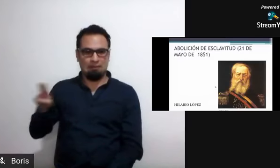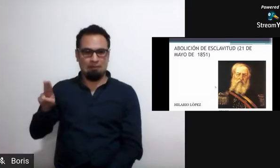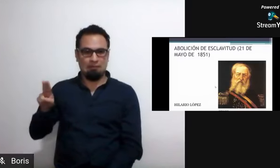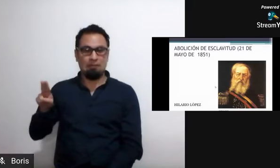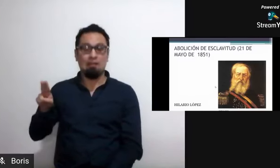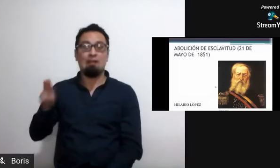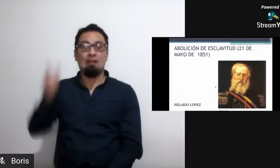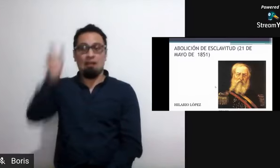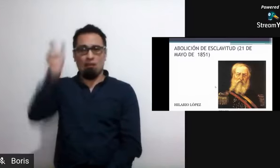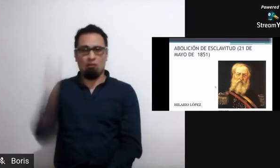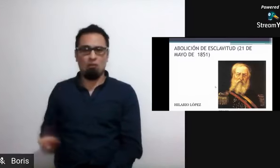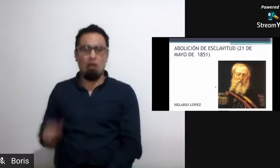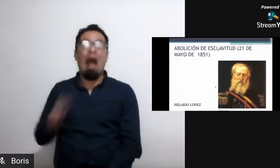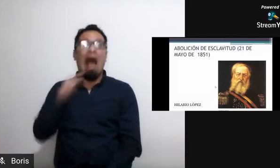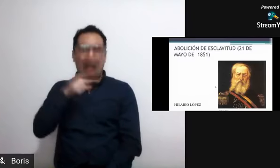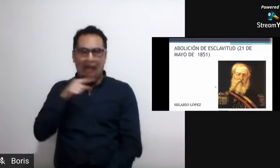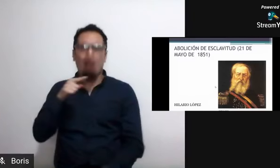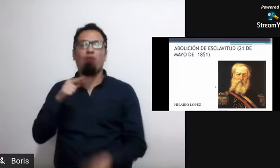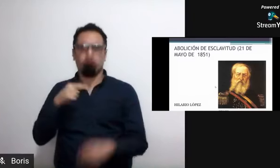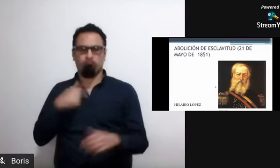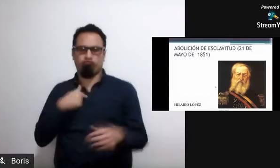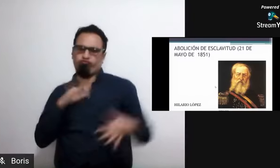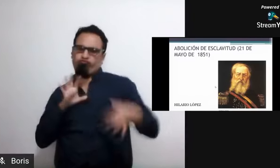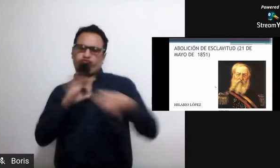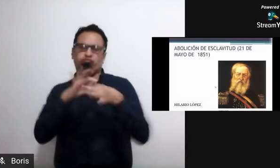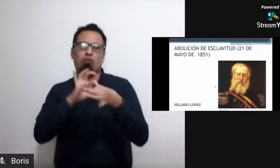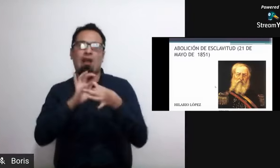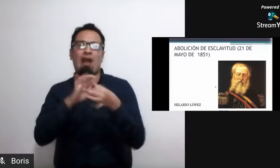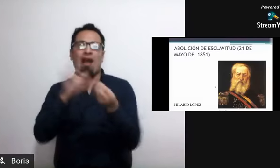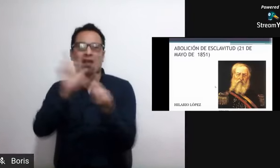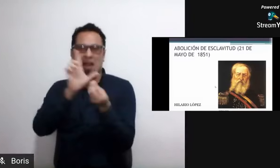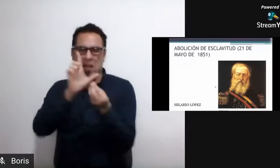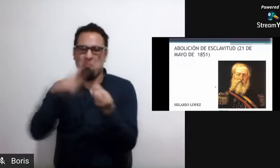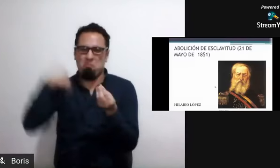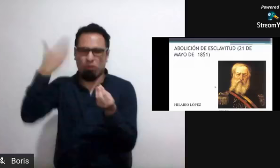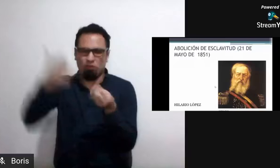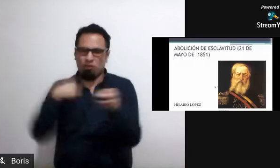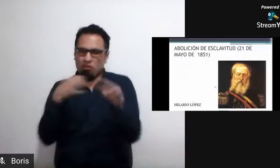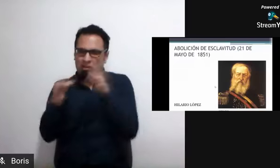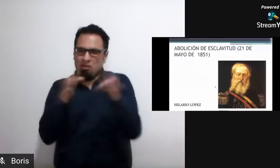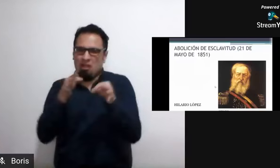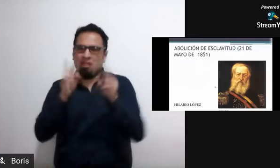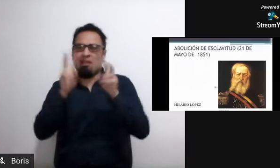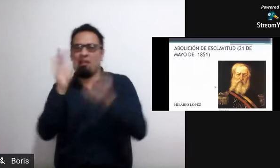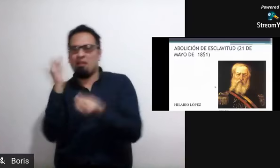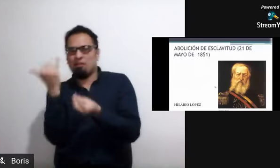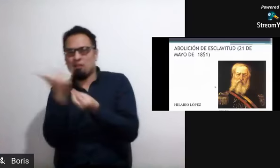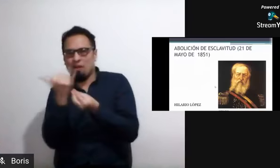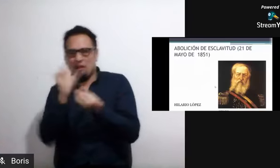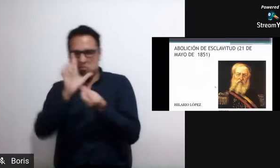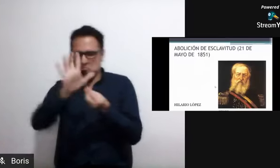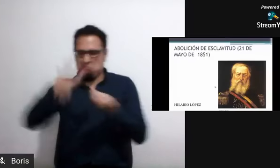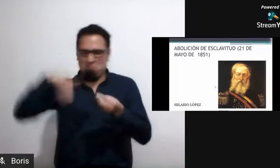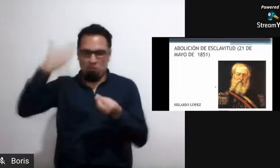López. Cuando Hilario López asume la presidencia, con una